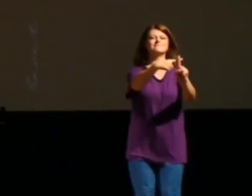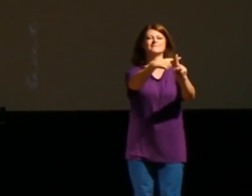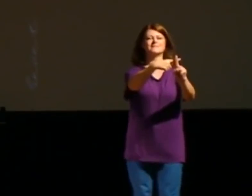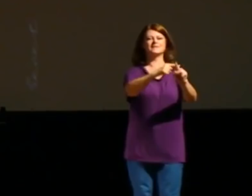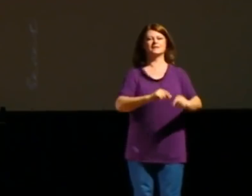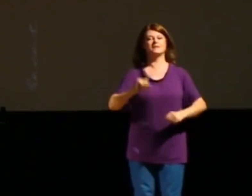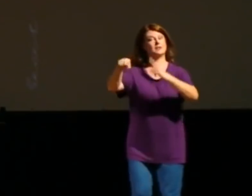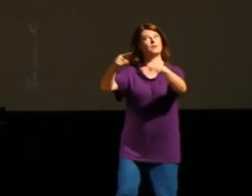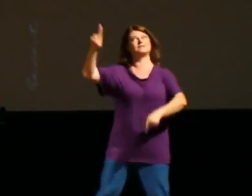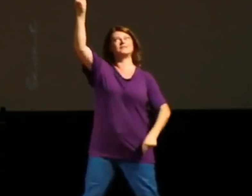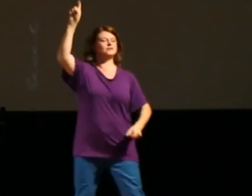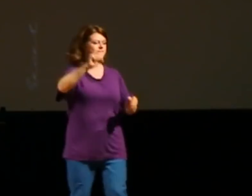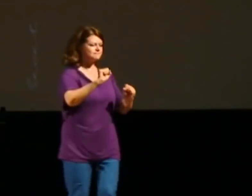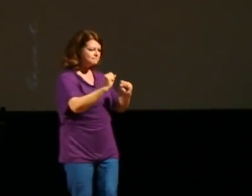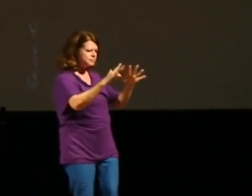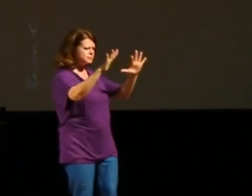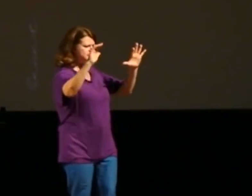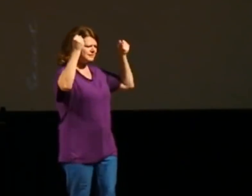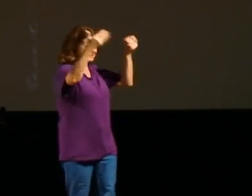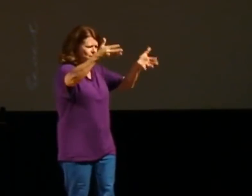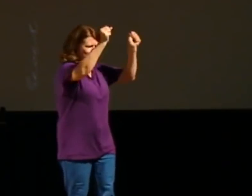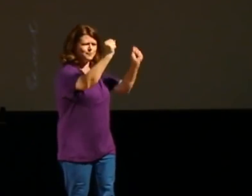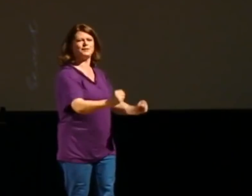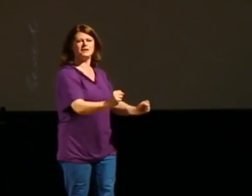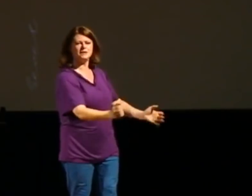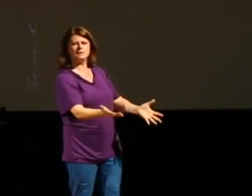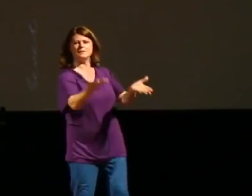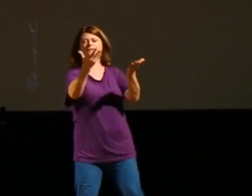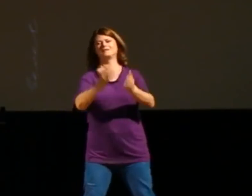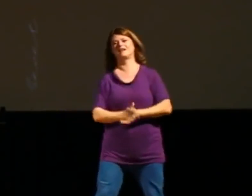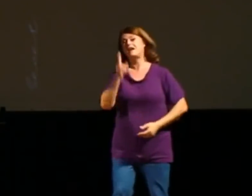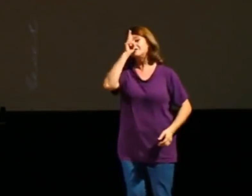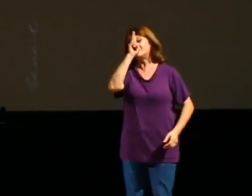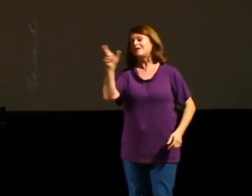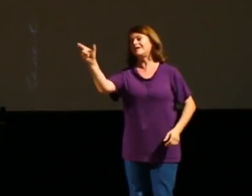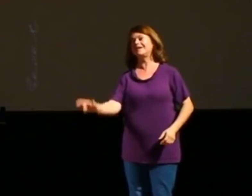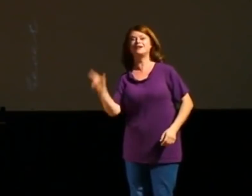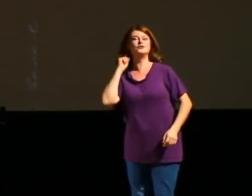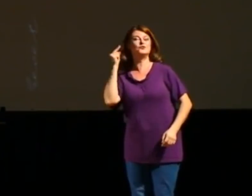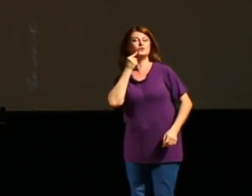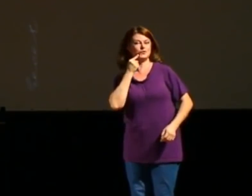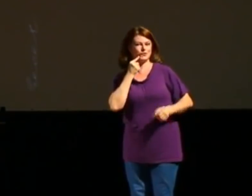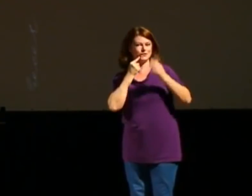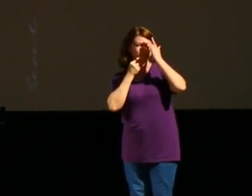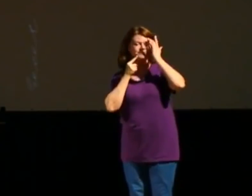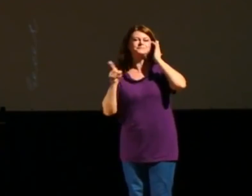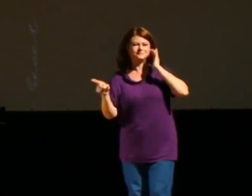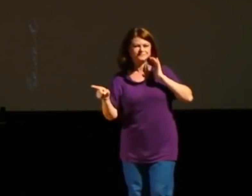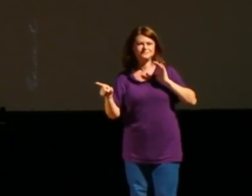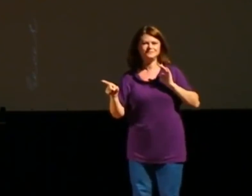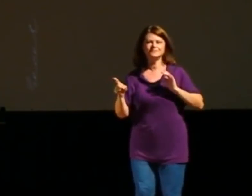exaltou. A história desse surdo e gago vai passar pelas mãos